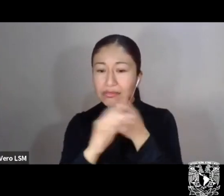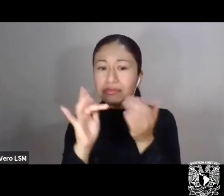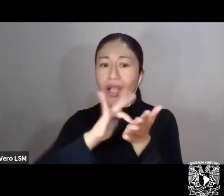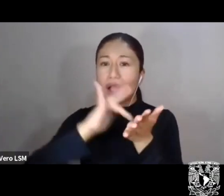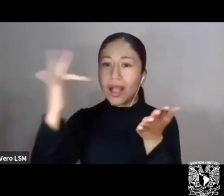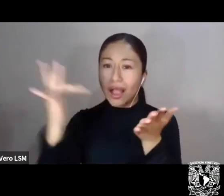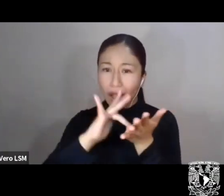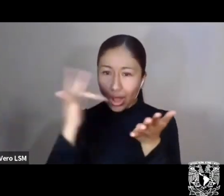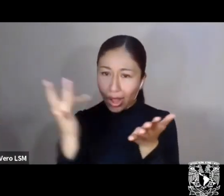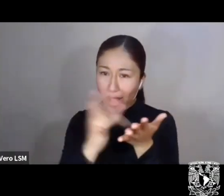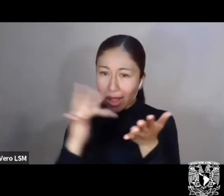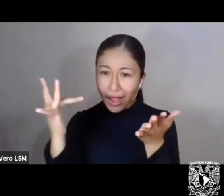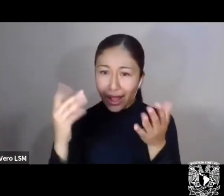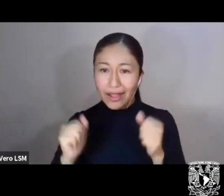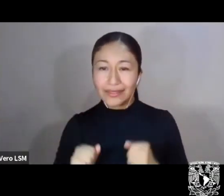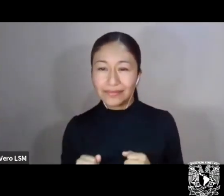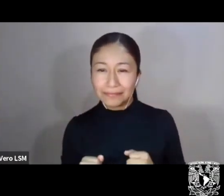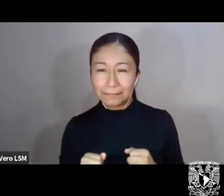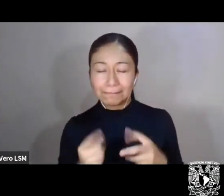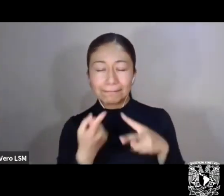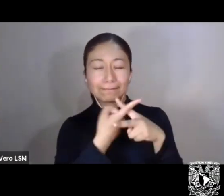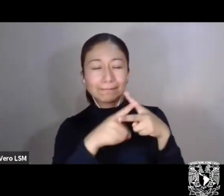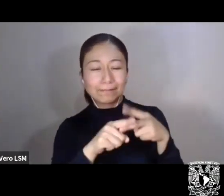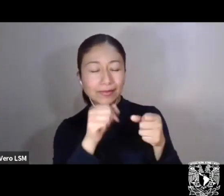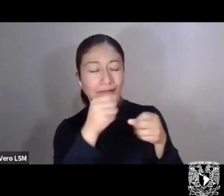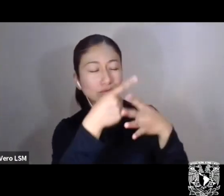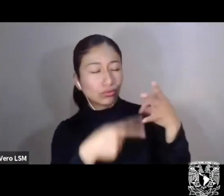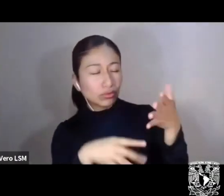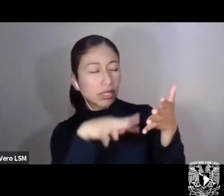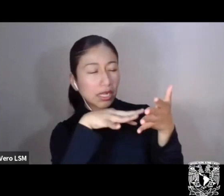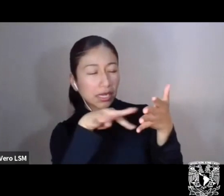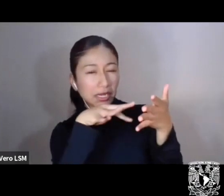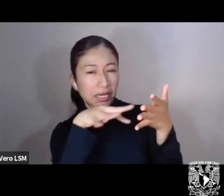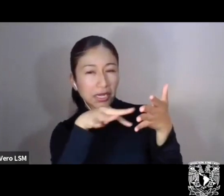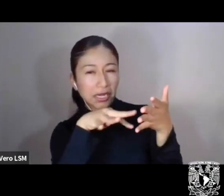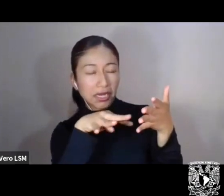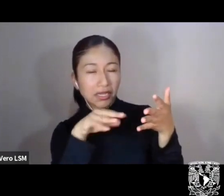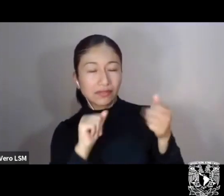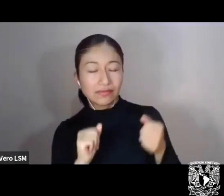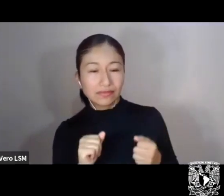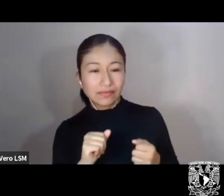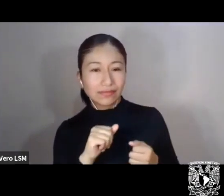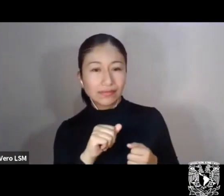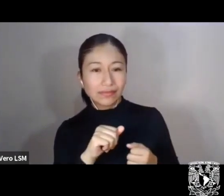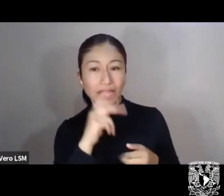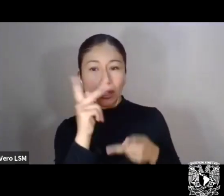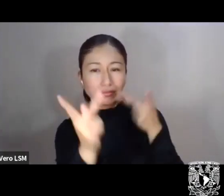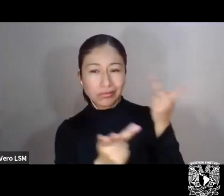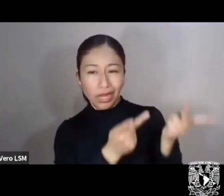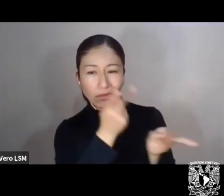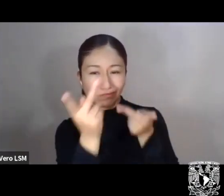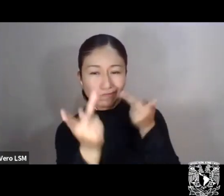voy a comenzar leyendo un bloque de comentarios y de preguntas que dejaron en el chat.